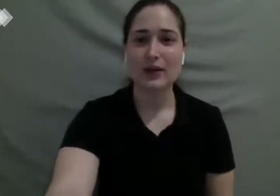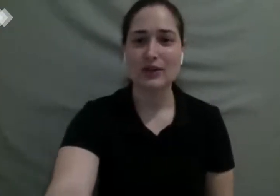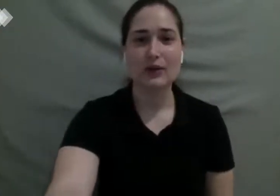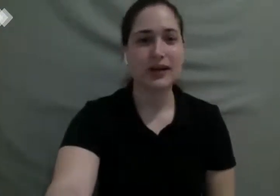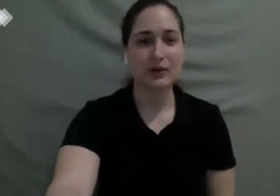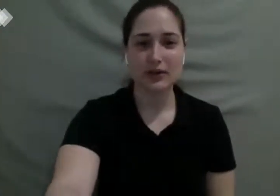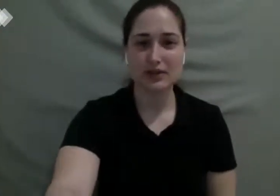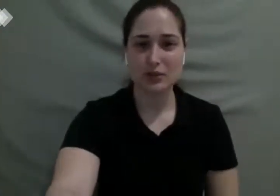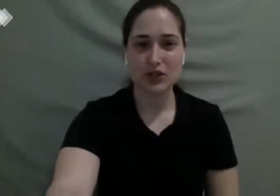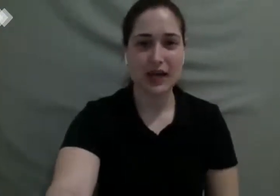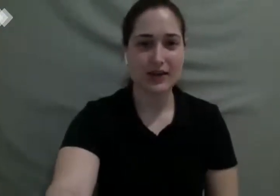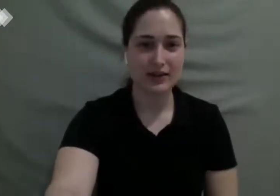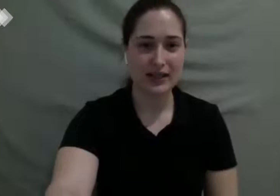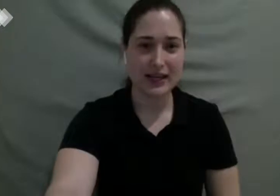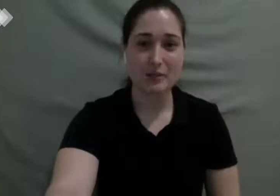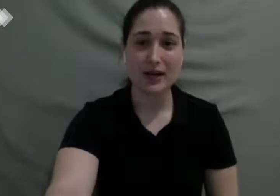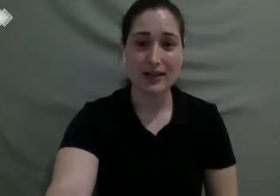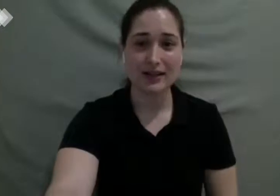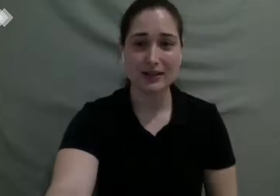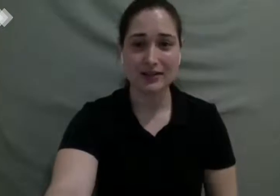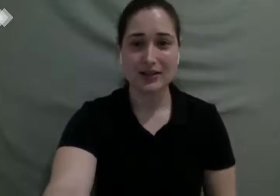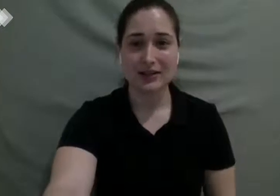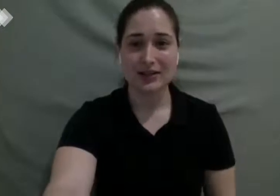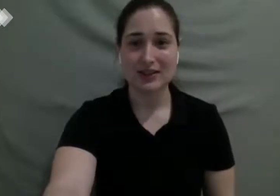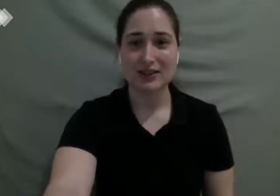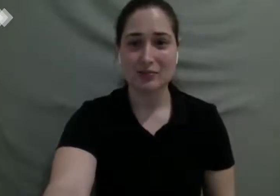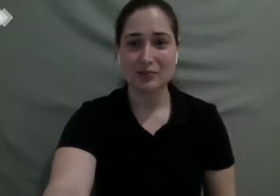ahí, ahora yo quiero escuchar de Brenda